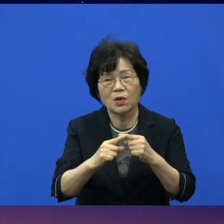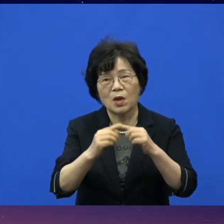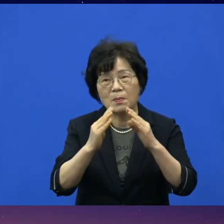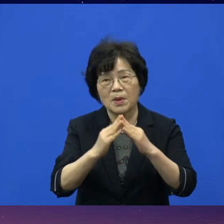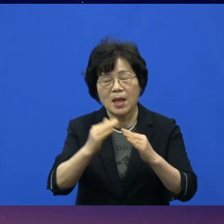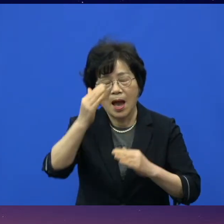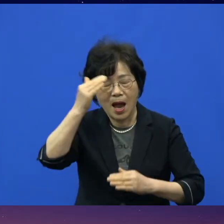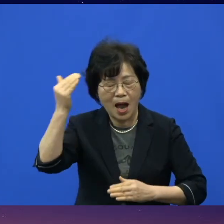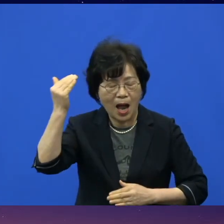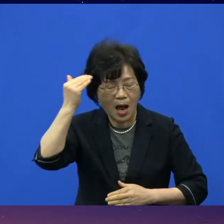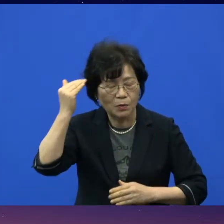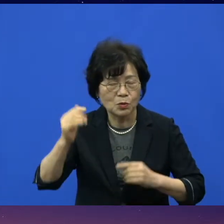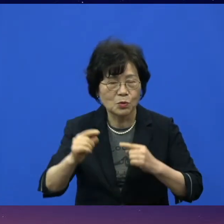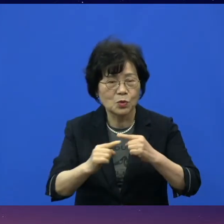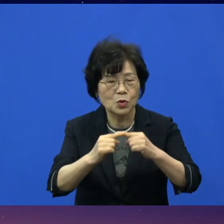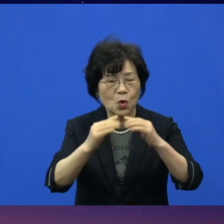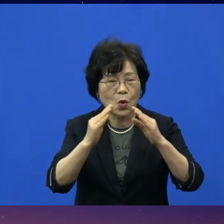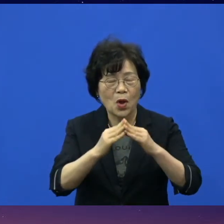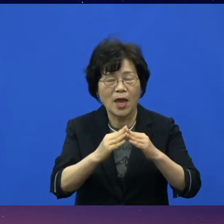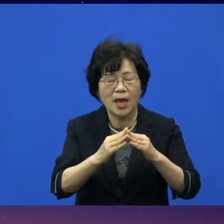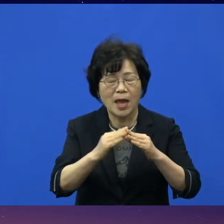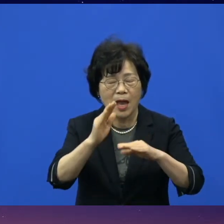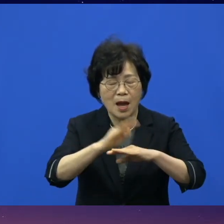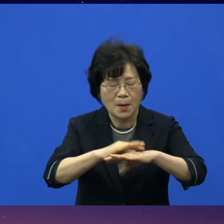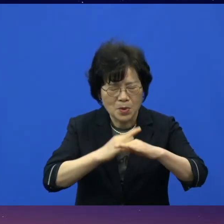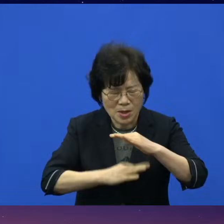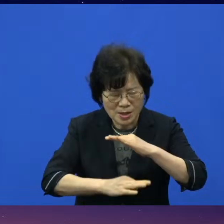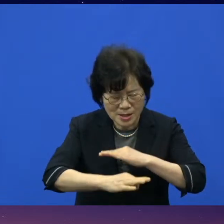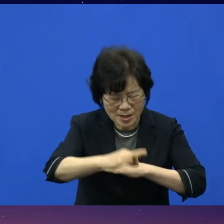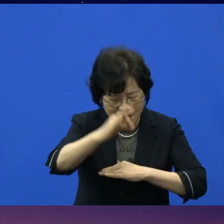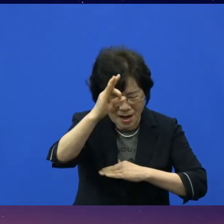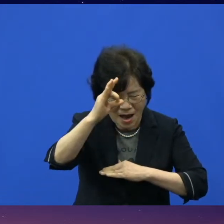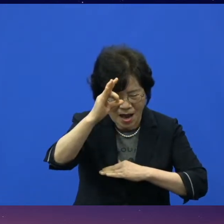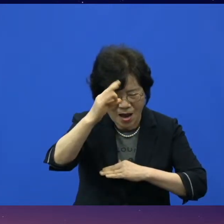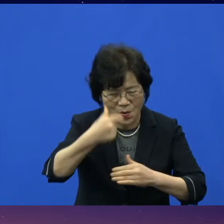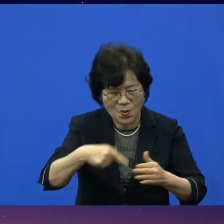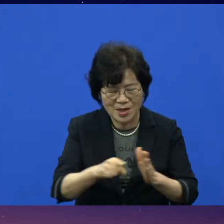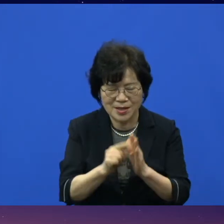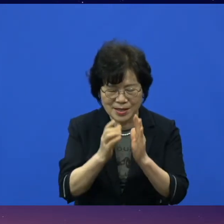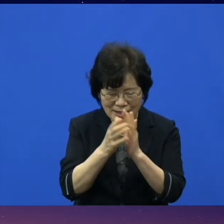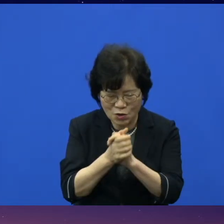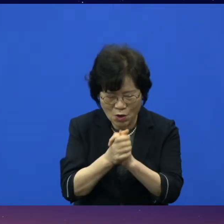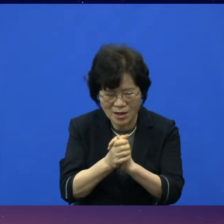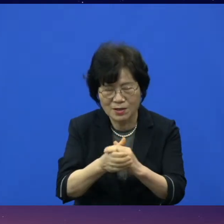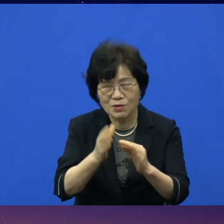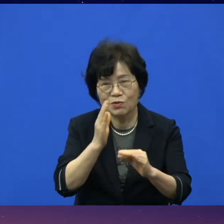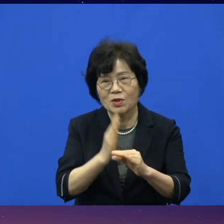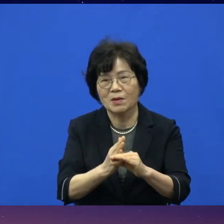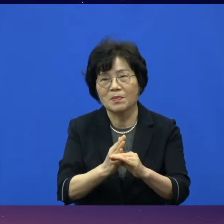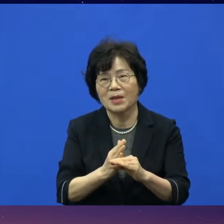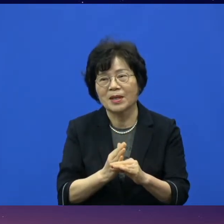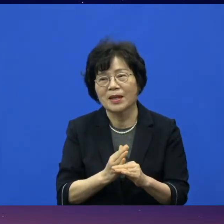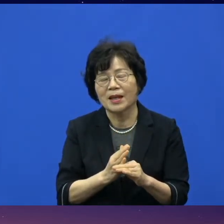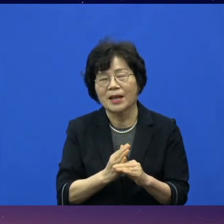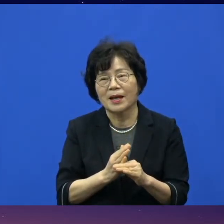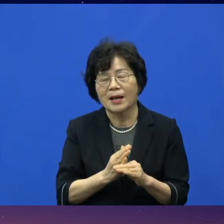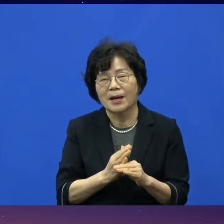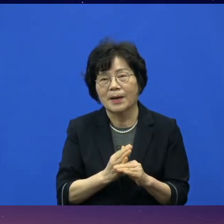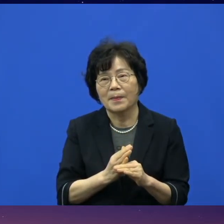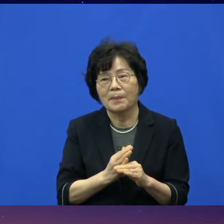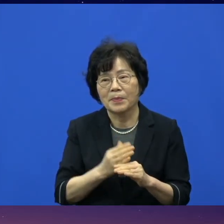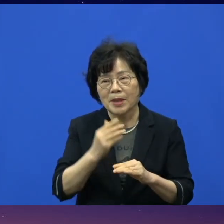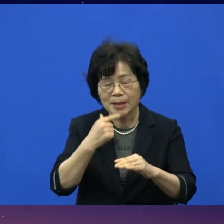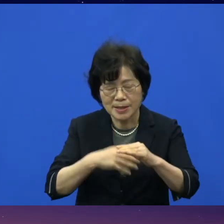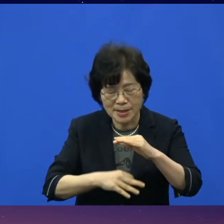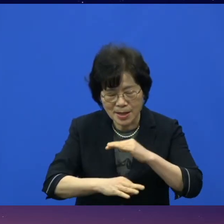한국교회 전체에 이 금전 철학 바람이 불도록 우리가 기도하고 있습니다. 교회들마다 이런 철학이